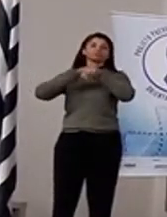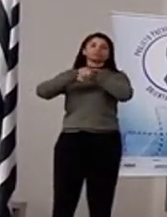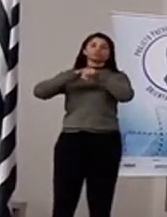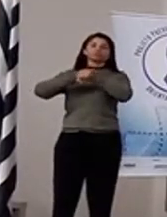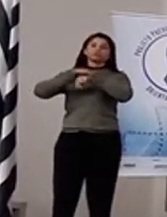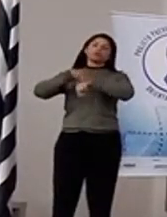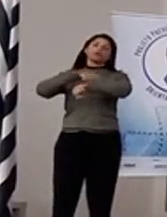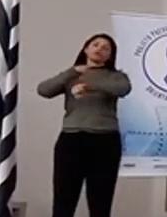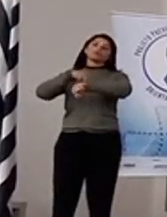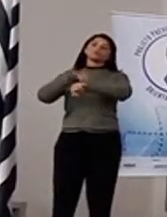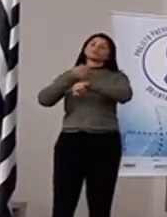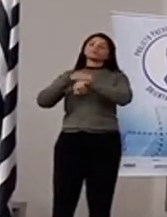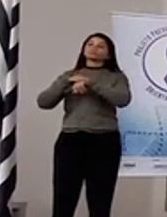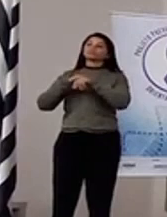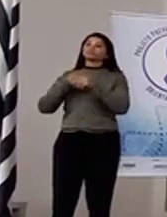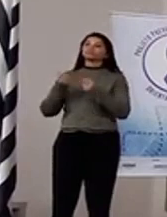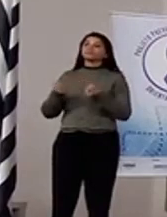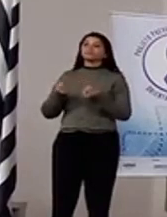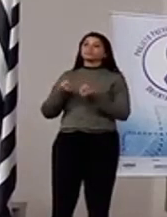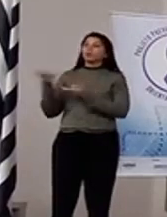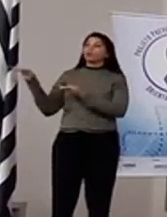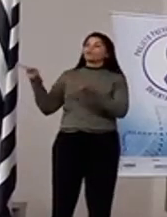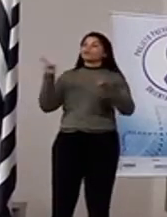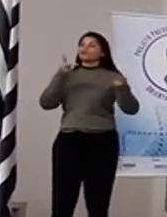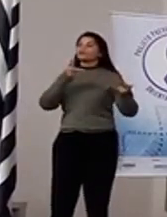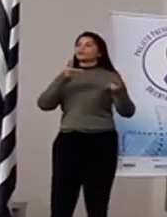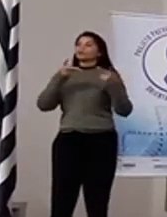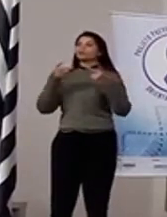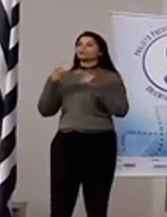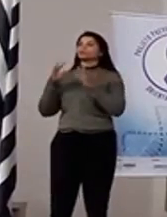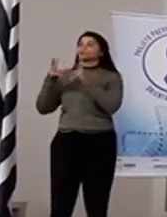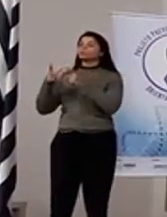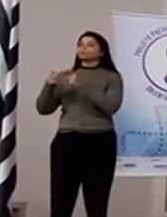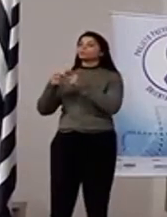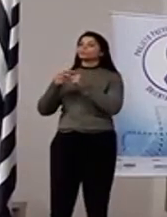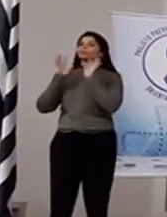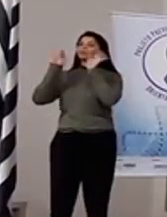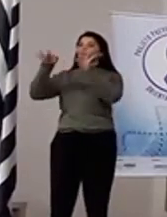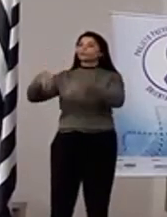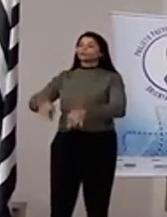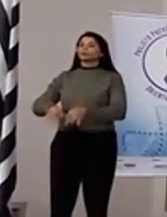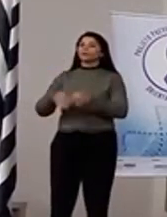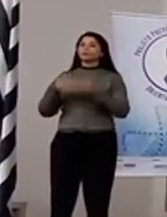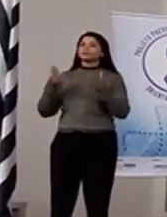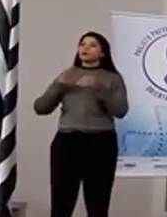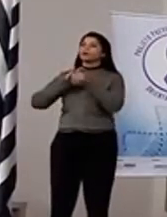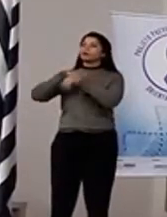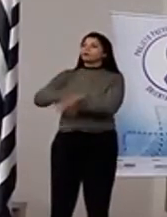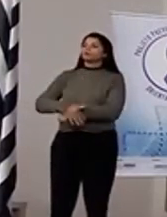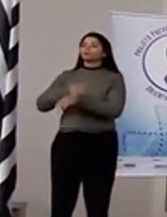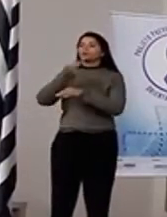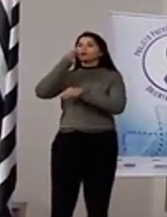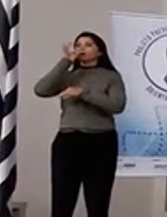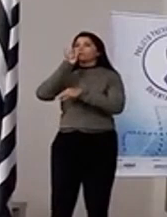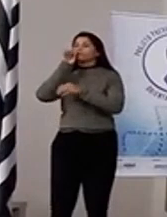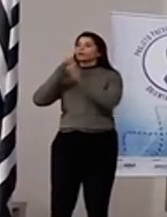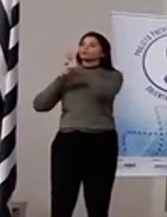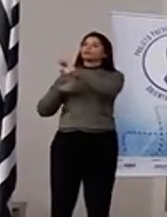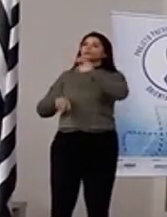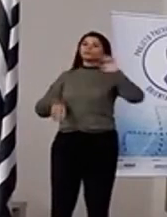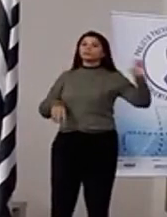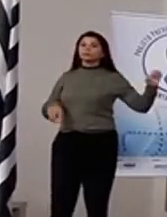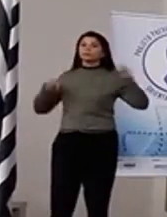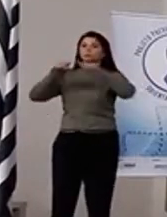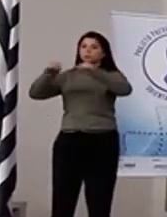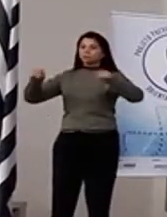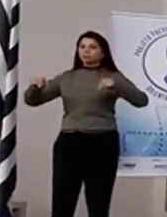a todos para que possamos finalizar a nossa noite, que possamos tomar um coffee break que está sendo servido à nossa esquerda, fora do salão,